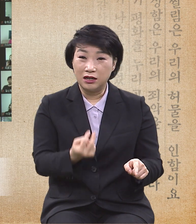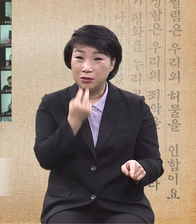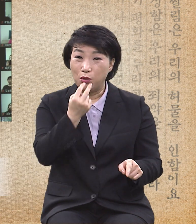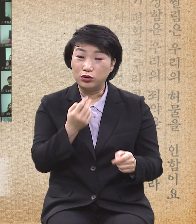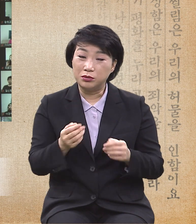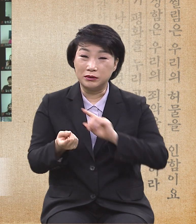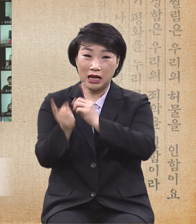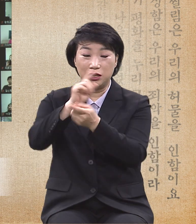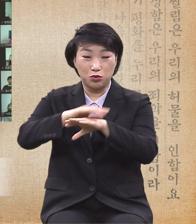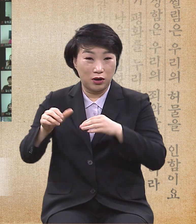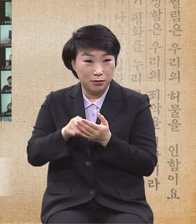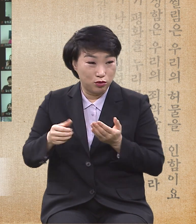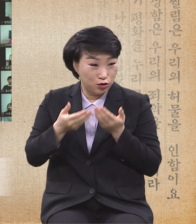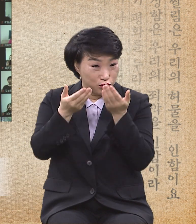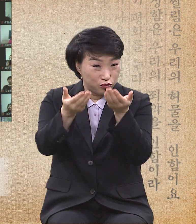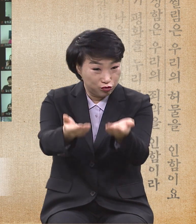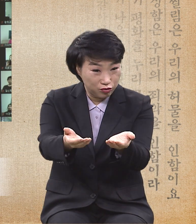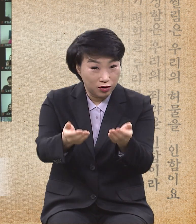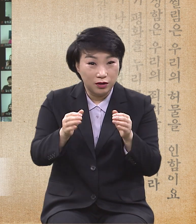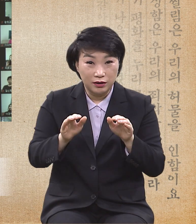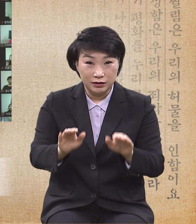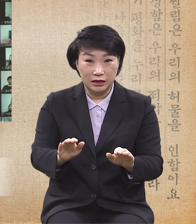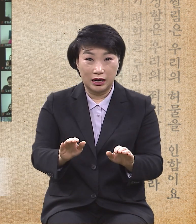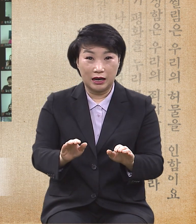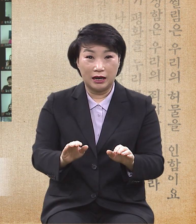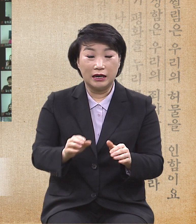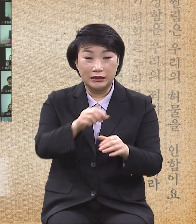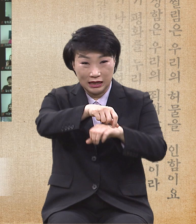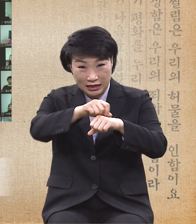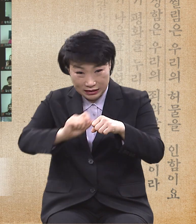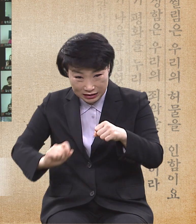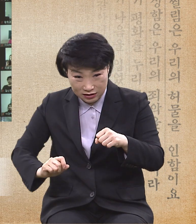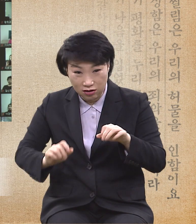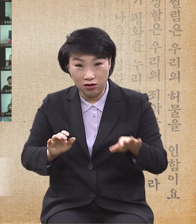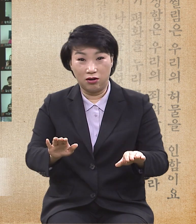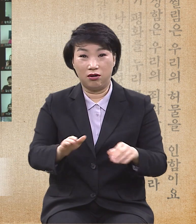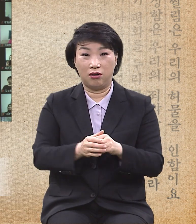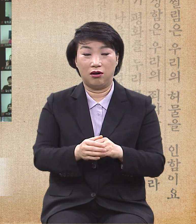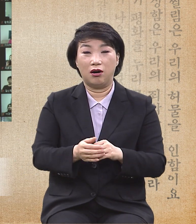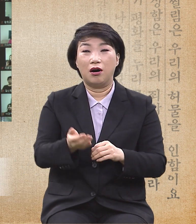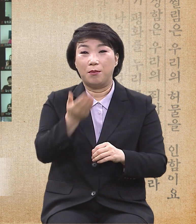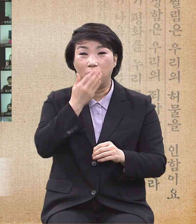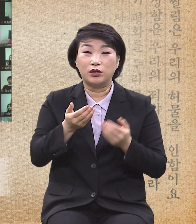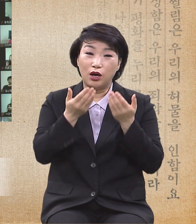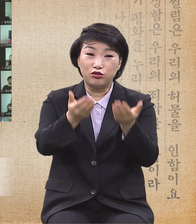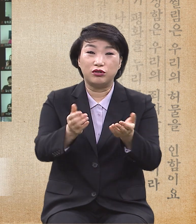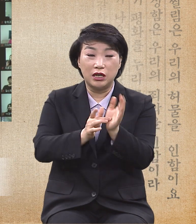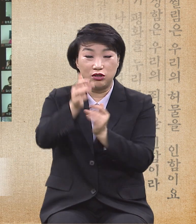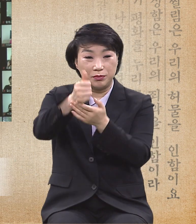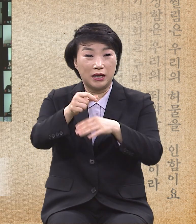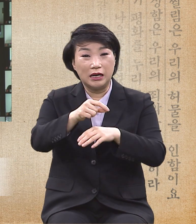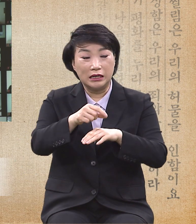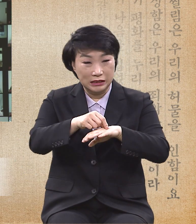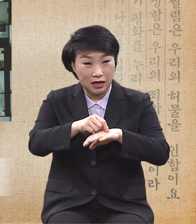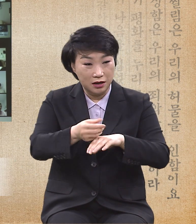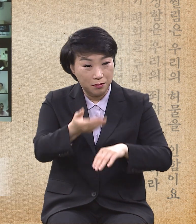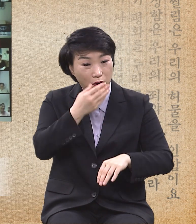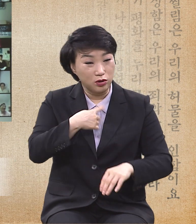목숨을 제수물로 내게 주어 살찌죠. 먹게 한 살